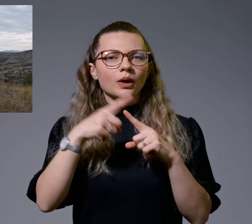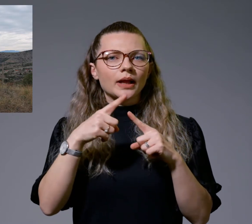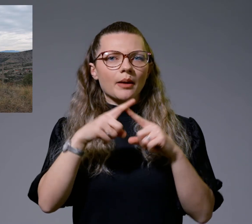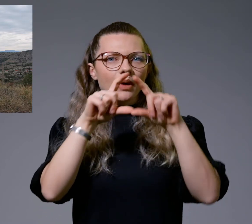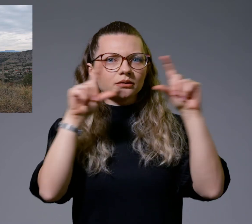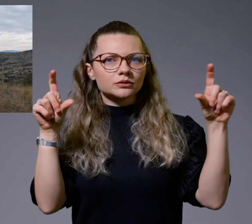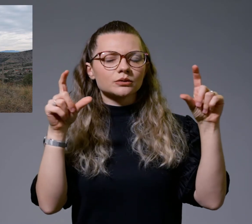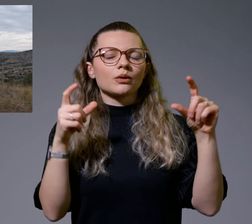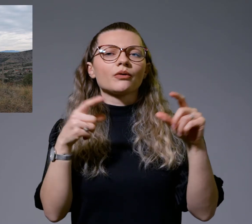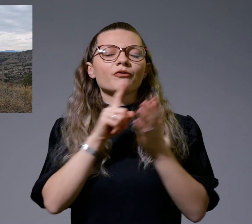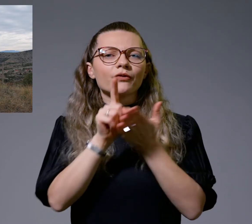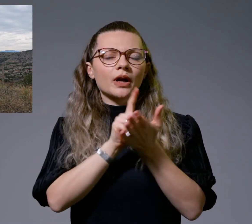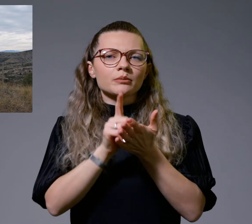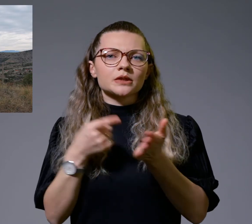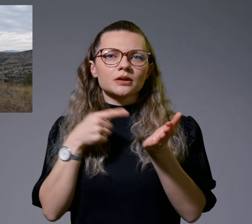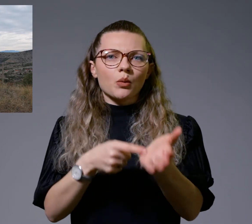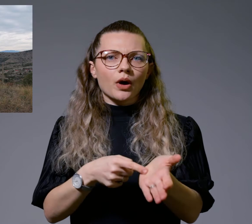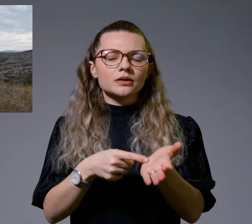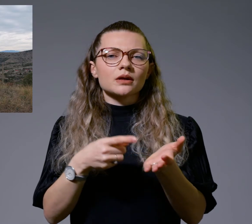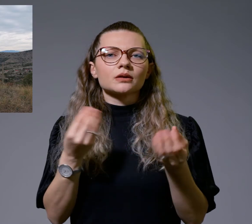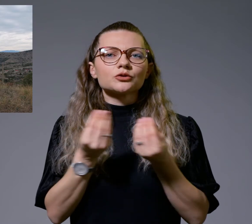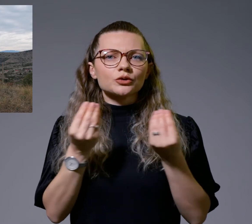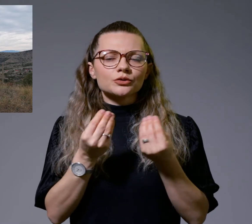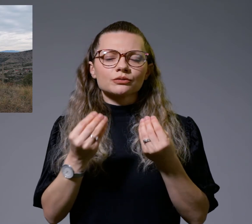тематско-хронолошки показател, бидејќи во пошироката сфера